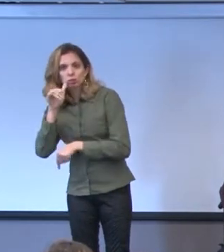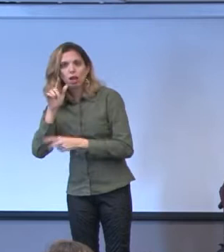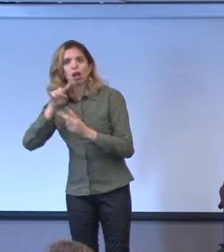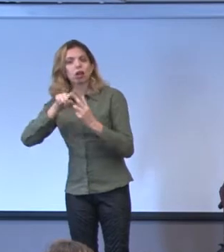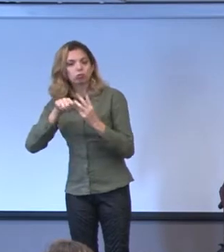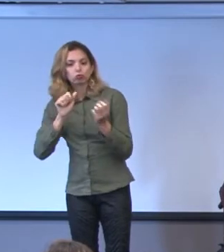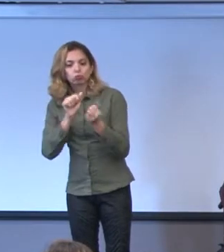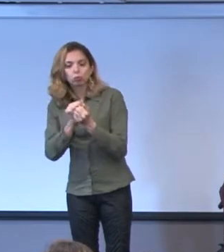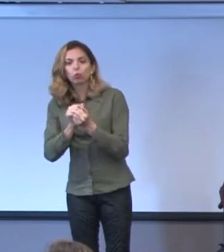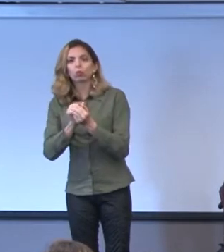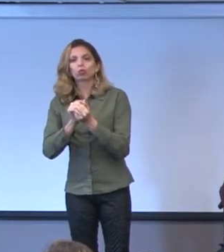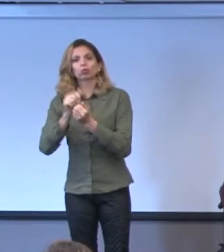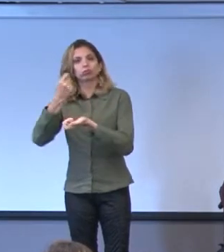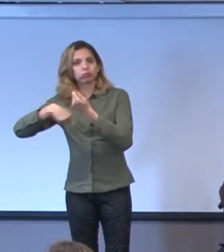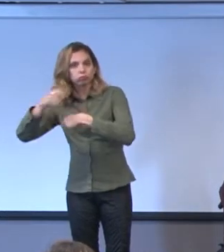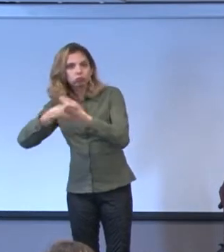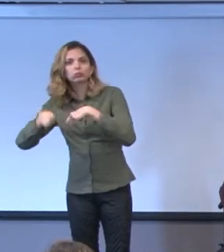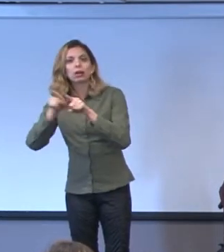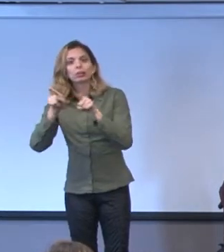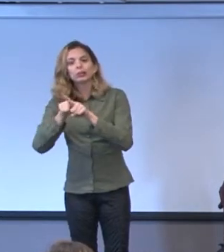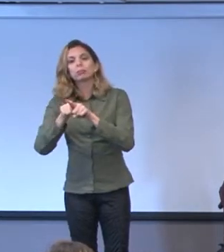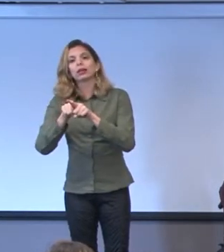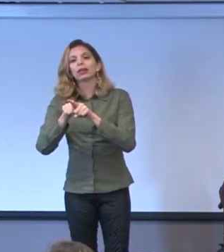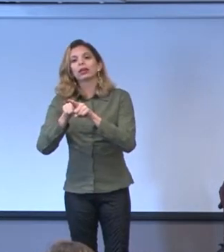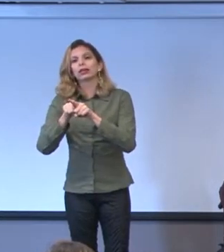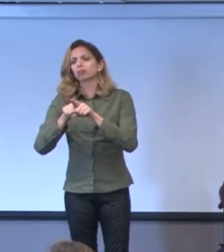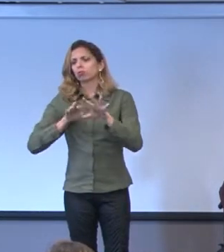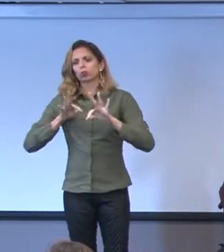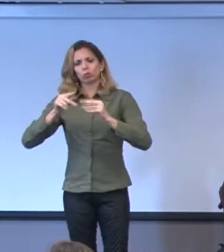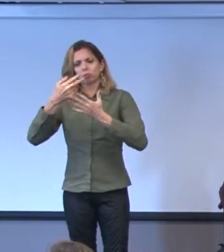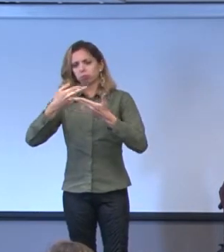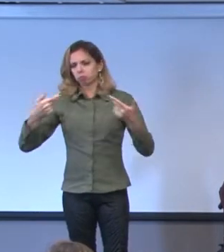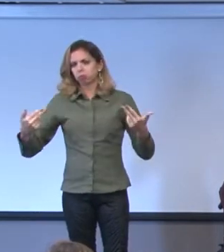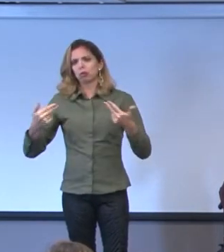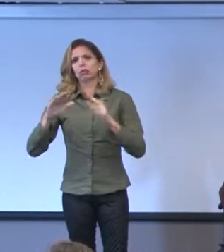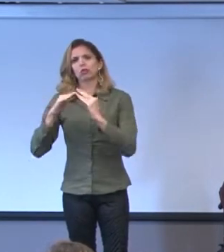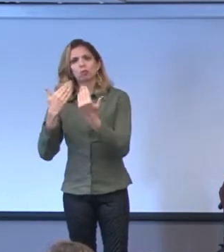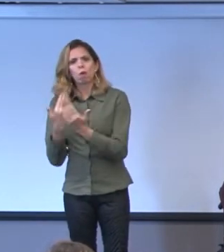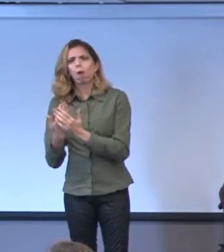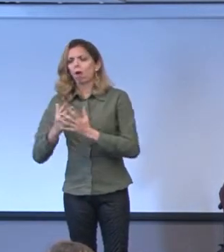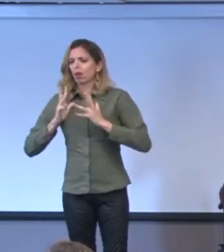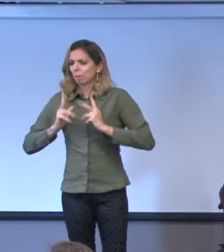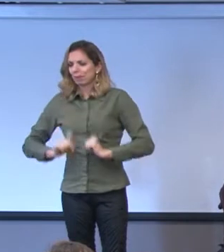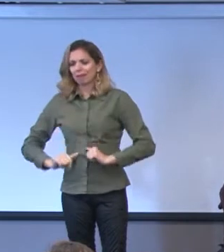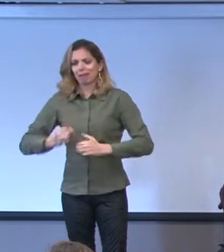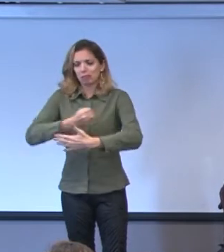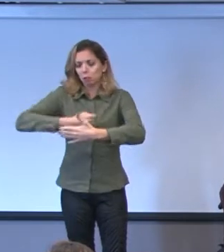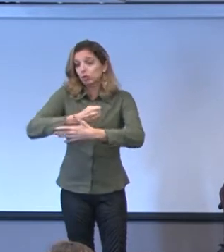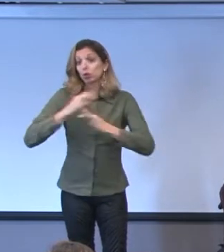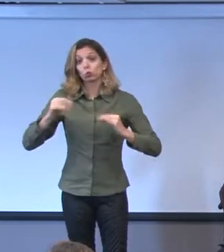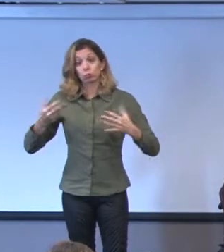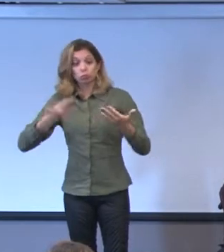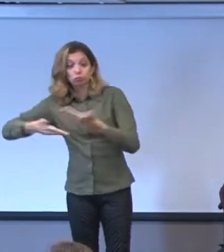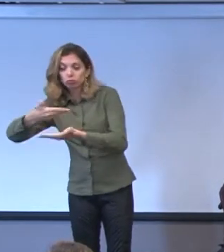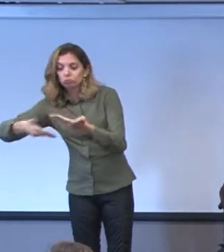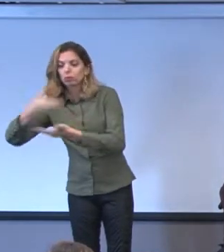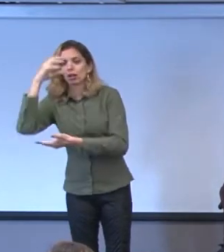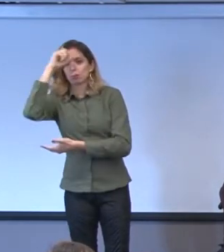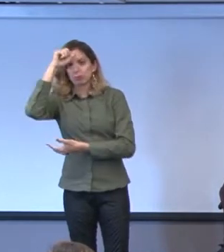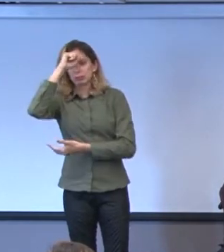da parte administrativa e da parte também burocrática da escola, de limpeza e merenda,